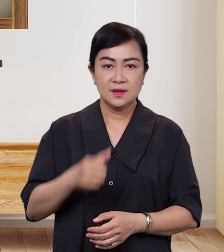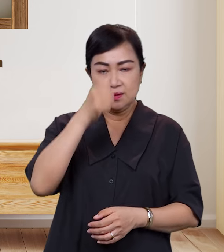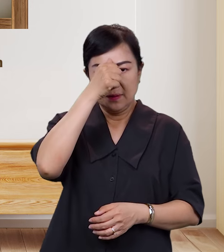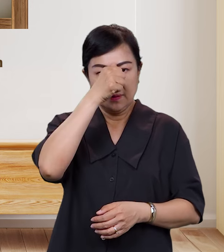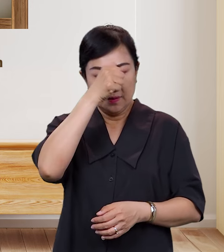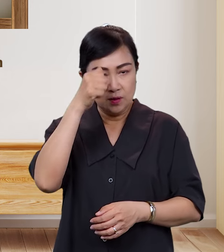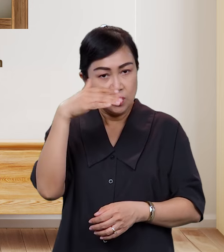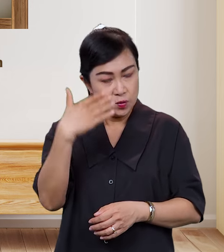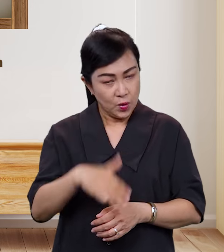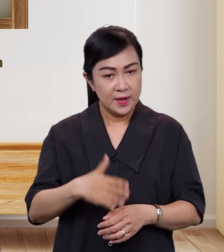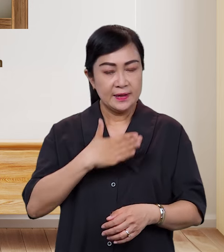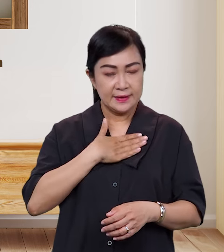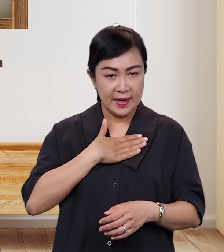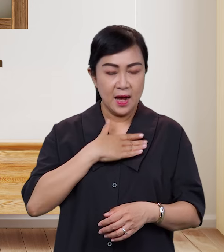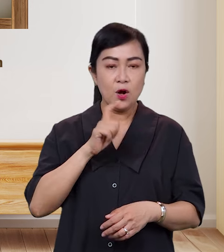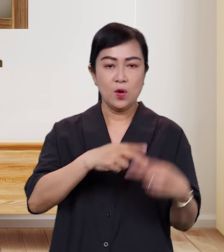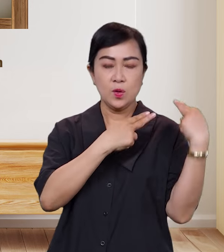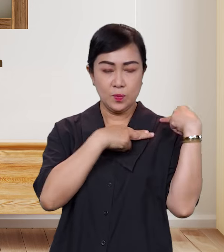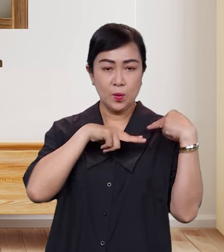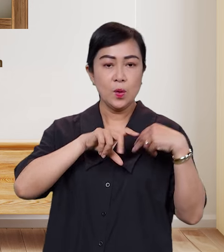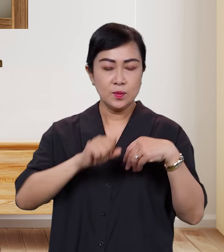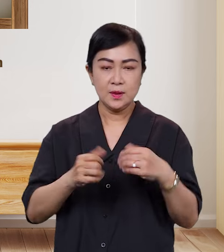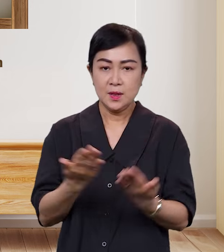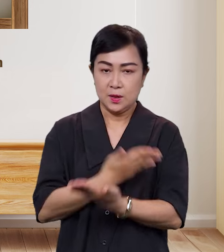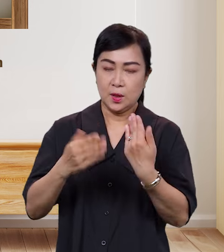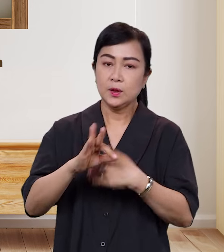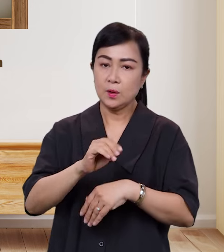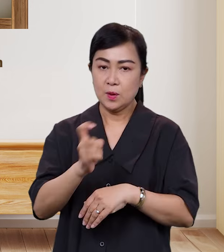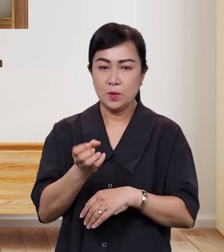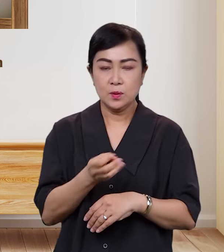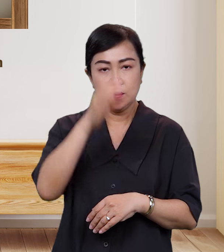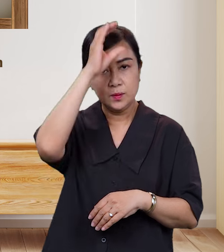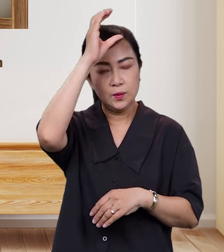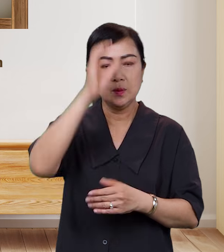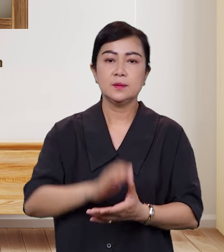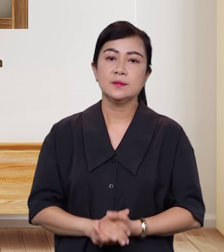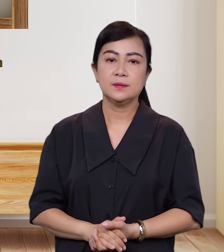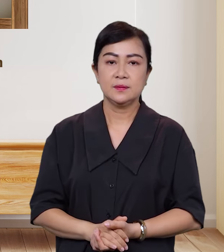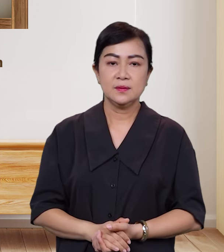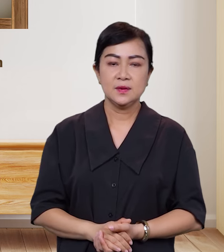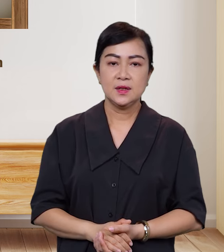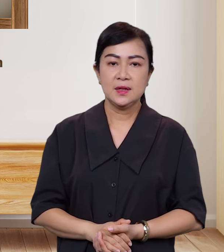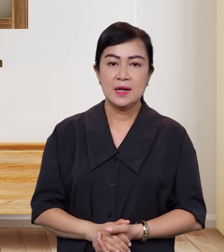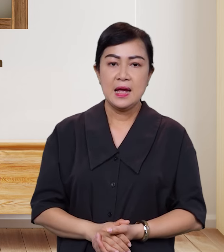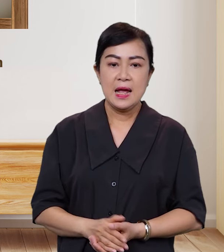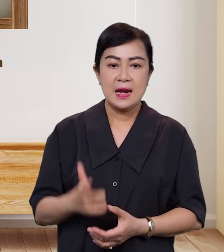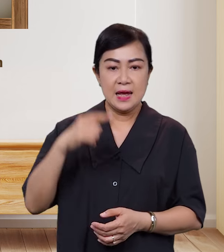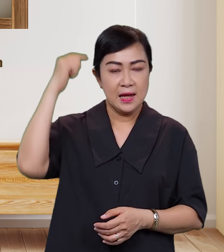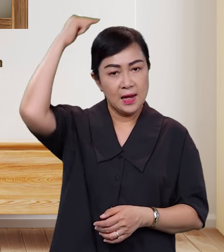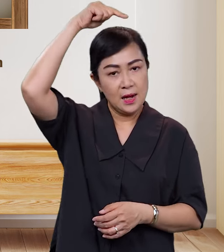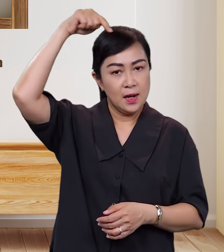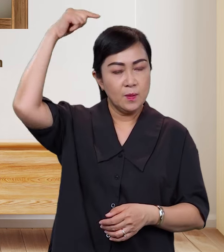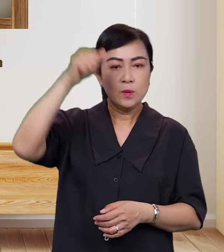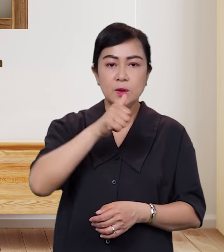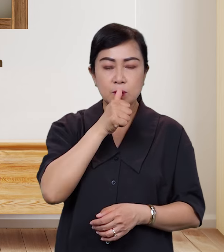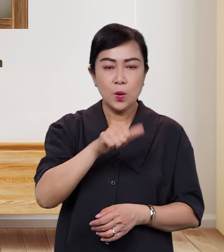Được rửa tội, chúng ta mang trong mình sứ vụ ngôn sứ là trở thành tông đồ của Chúa. Dù là linh mục,